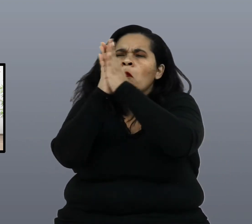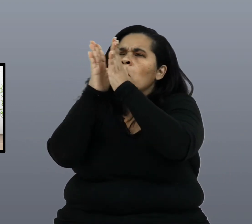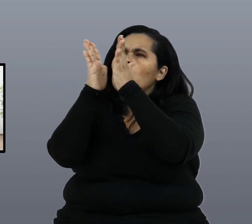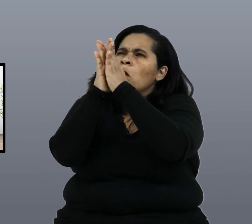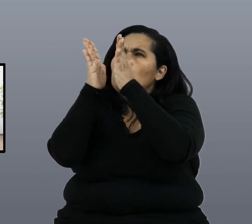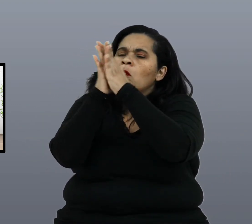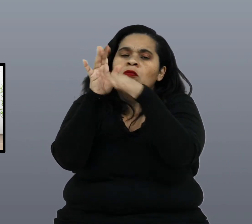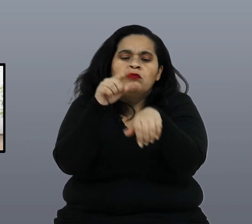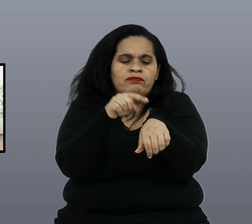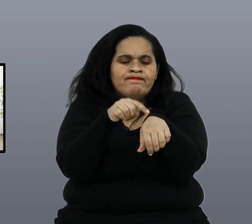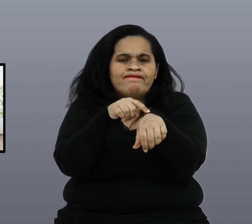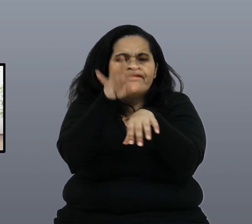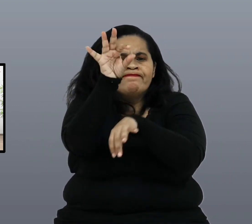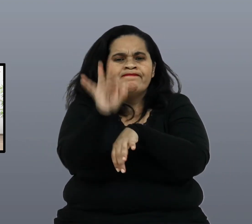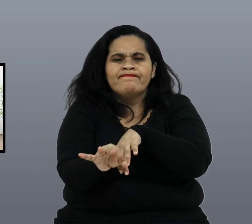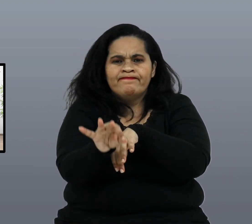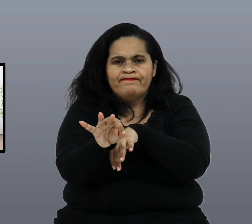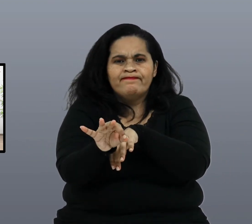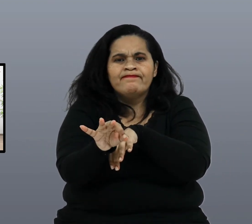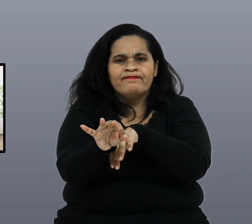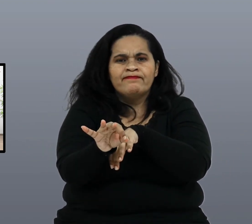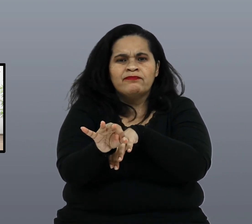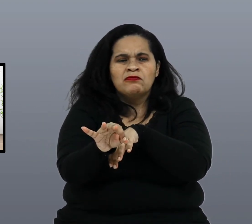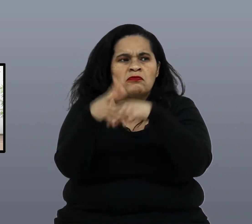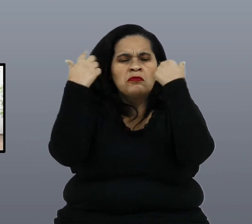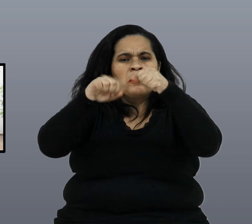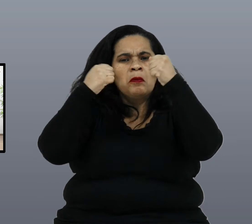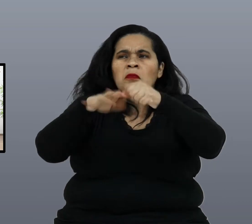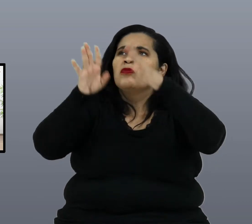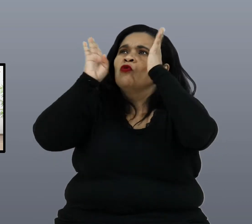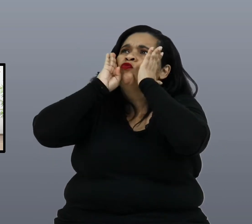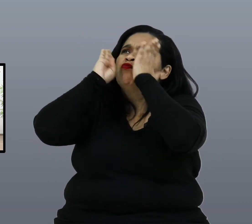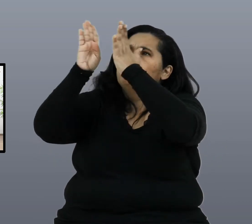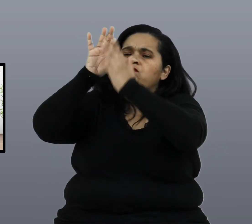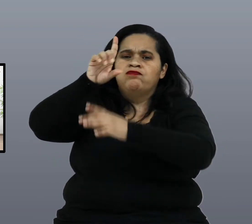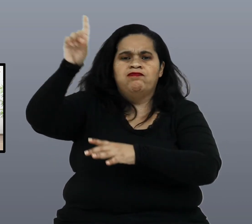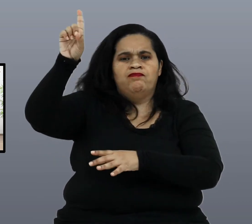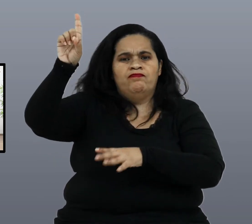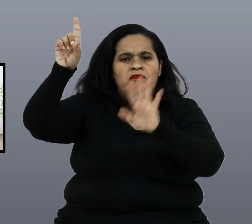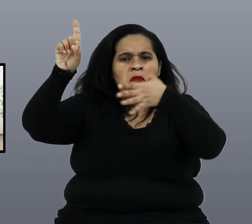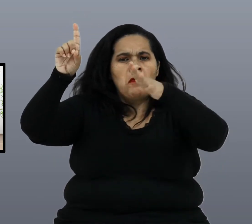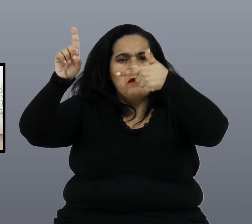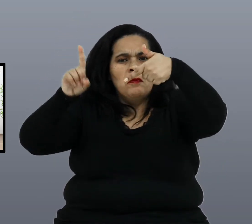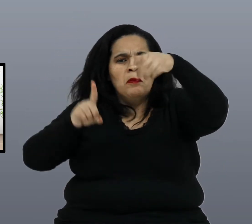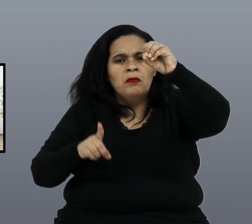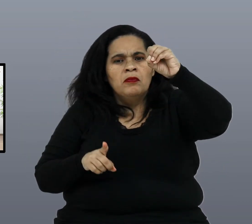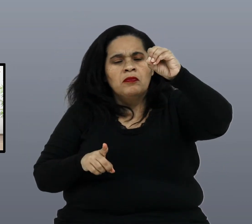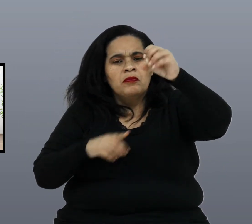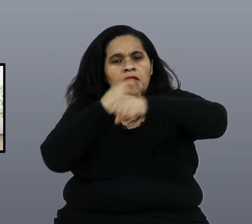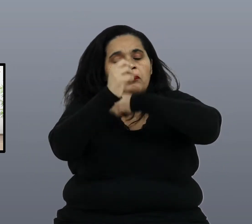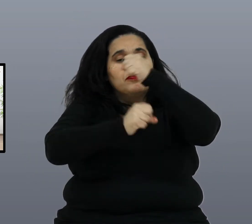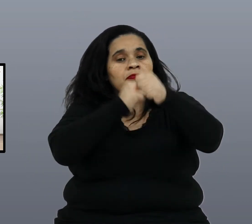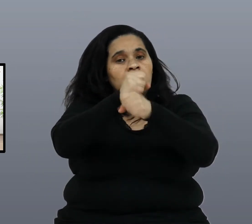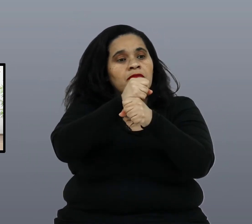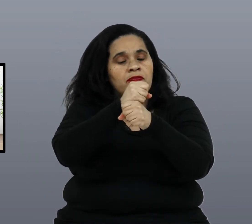eles se consertarem, voltarem para Deus, e que tinha um prazo determinado, 70 anos. Daniel sabia claramente disso. Mas